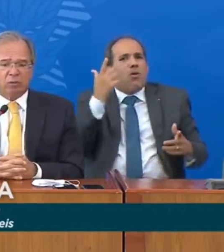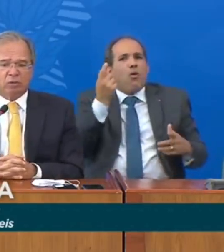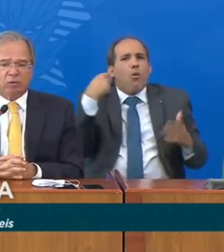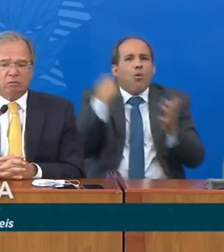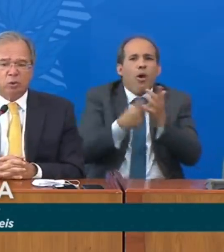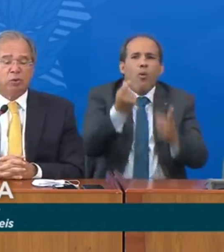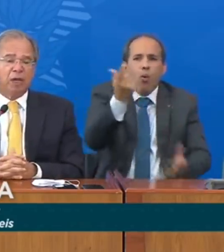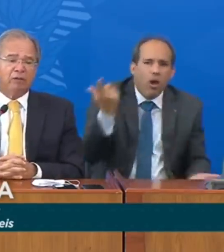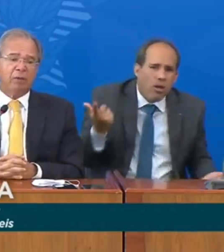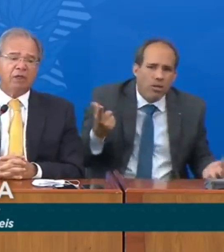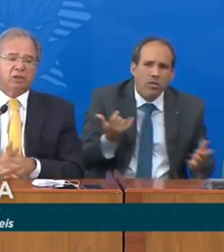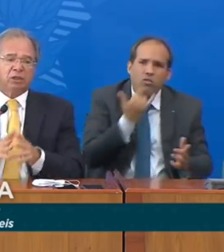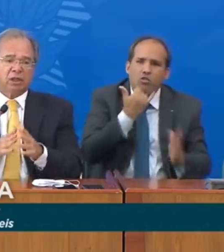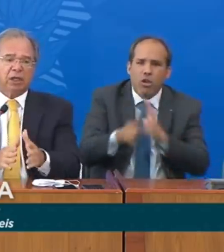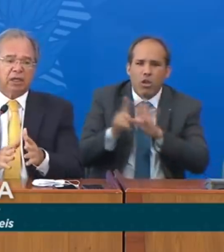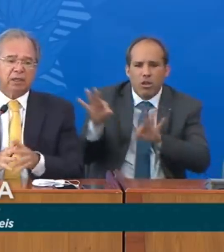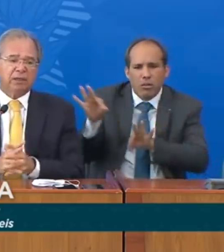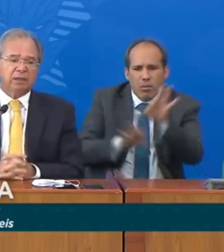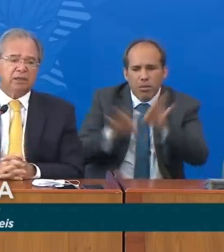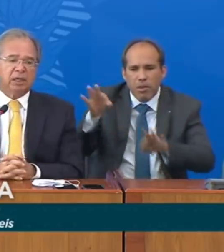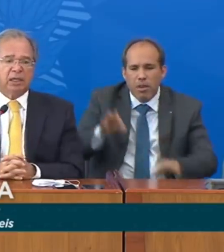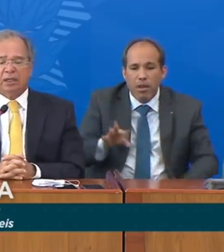nós vamos, muito brevemente,